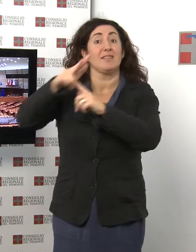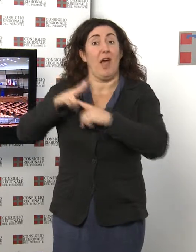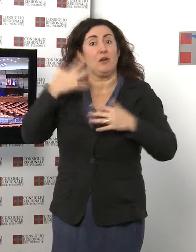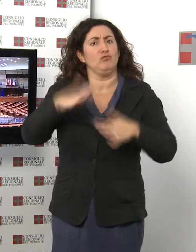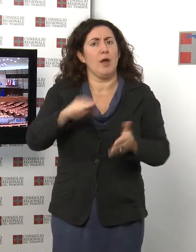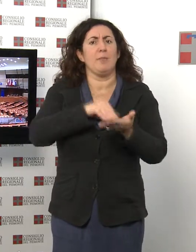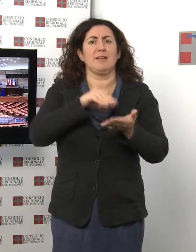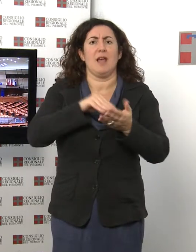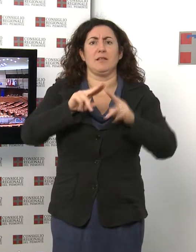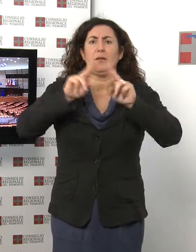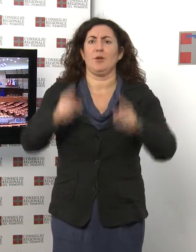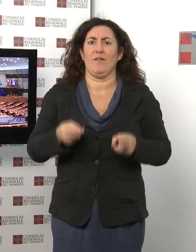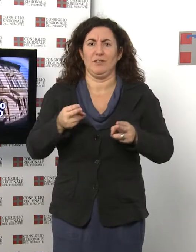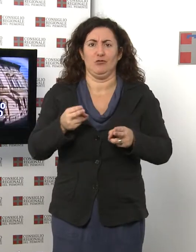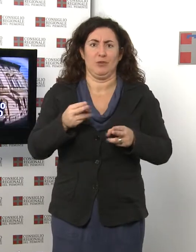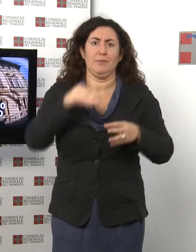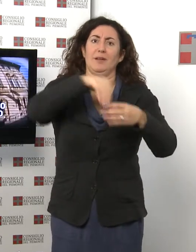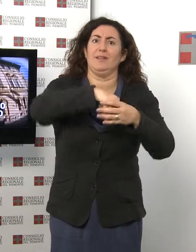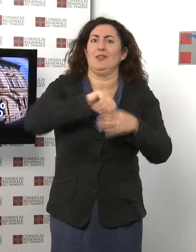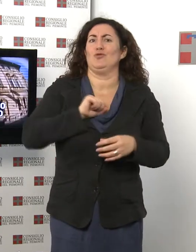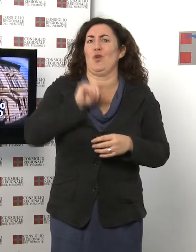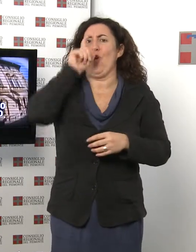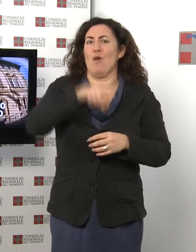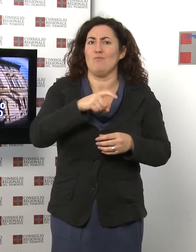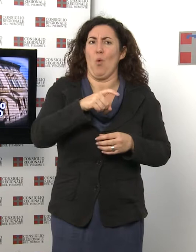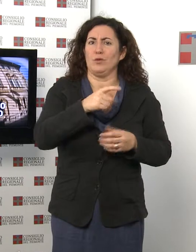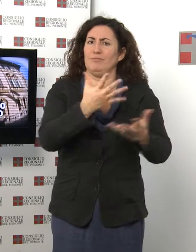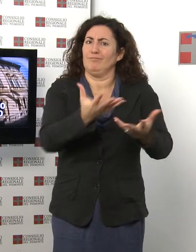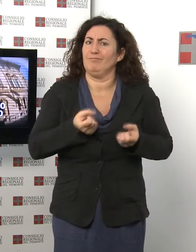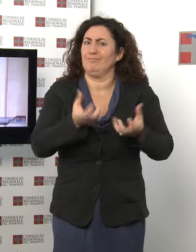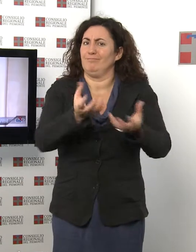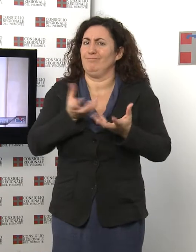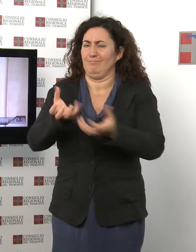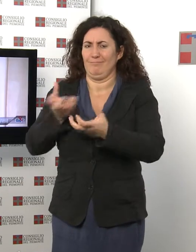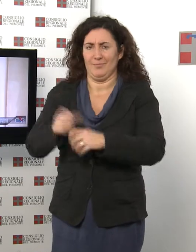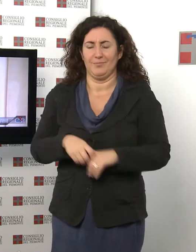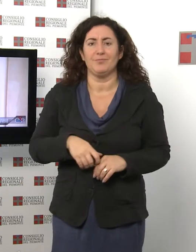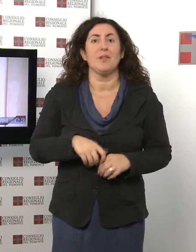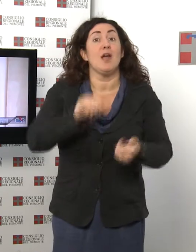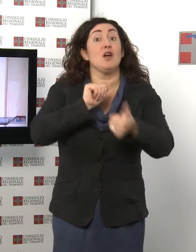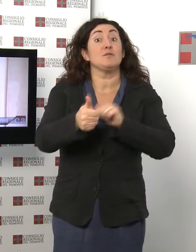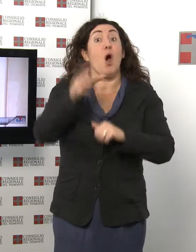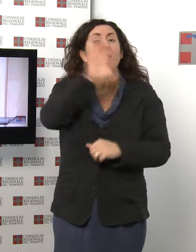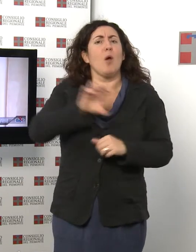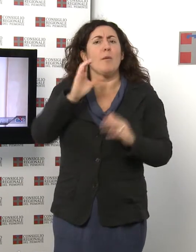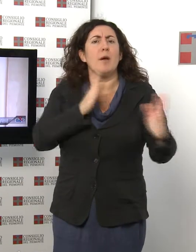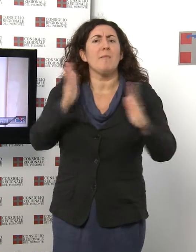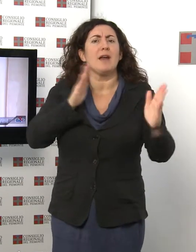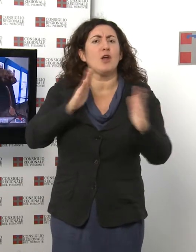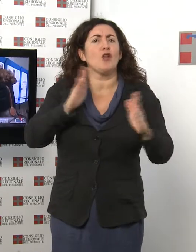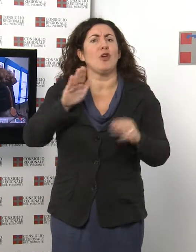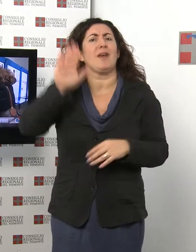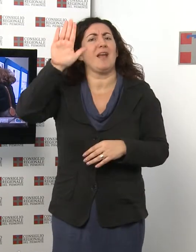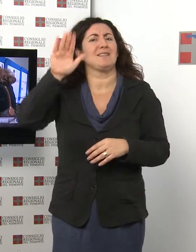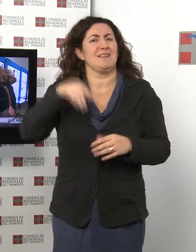territorio provinciale ospitate dai comuni. Lo sport europeo sotto il nazismo. Lo sport europeo sotto il nazismo, dai Giochi Olimpici